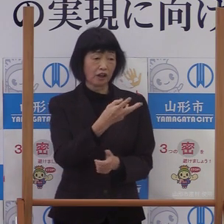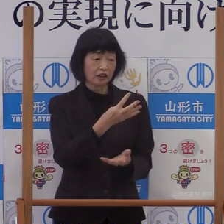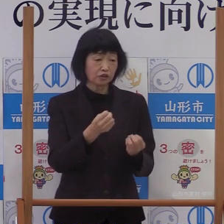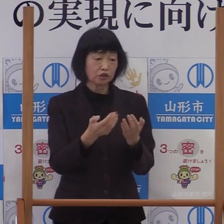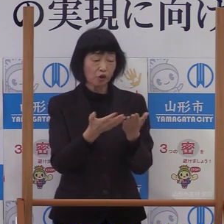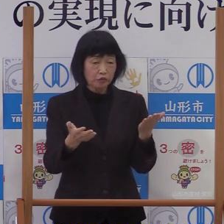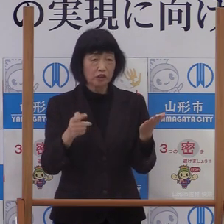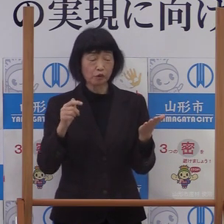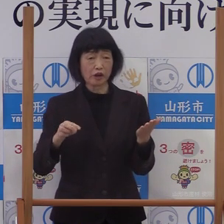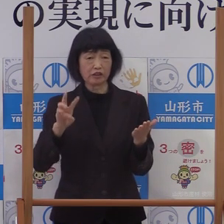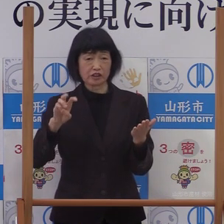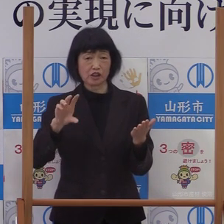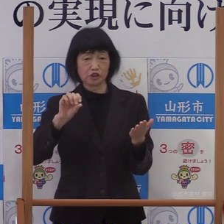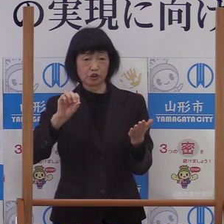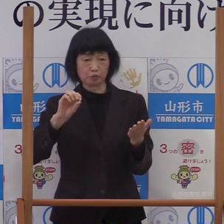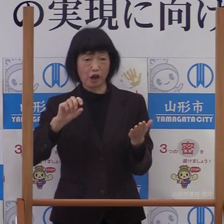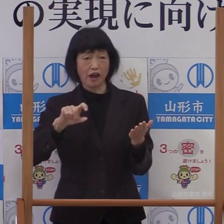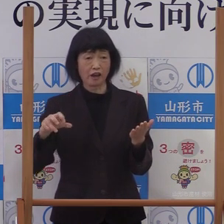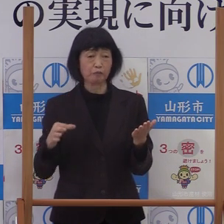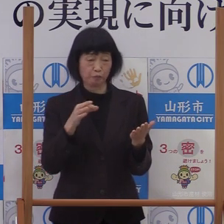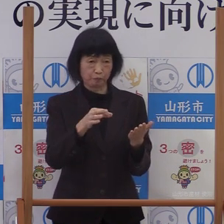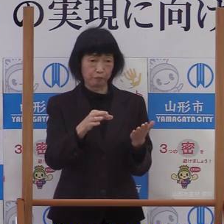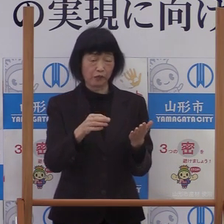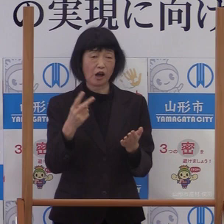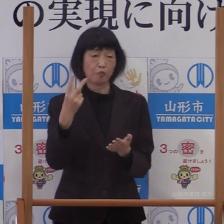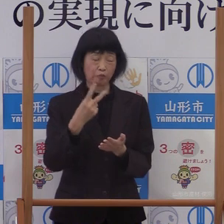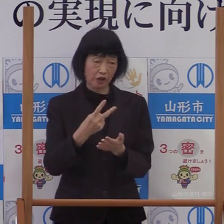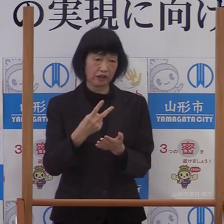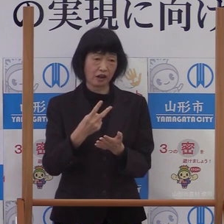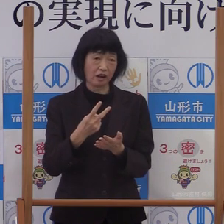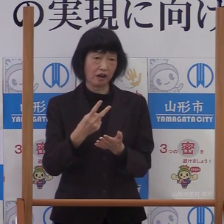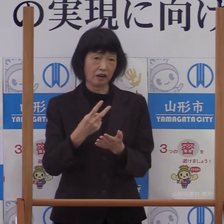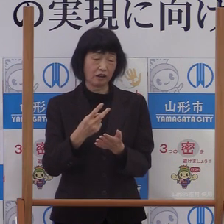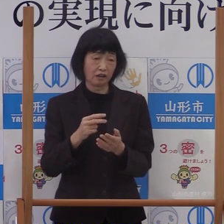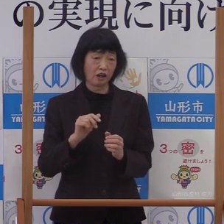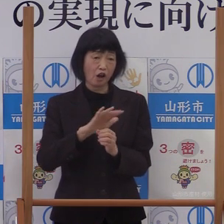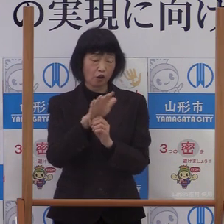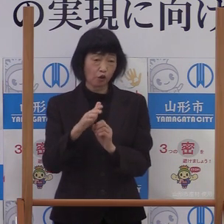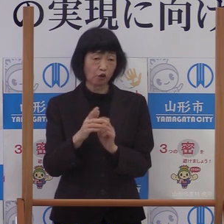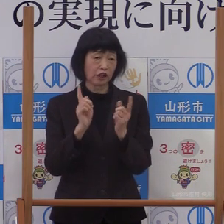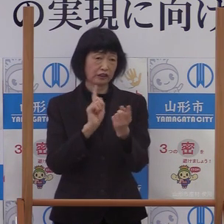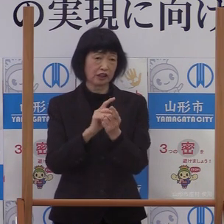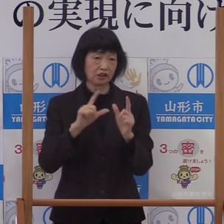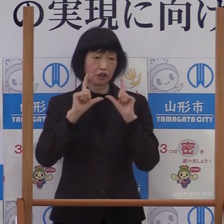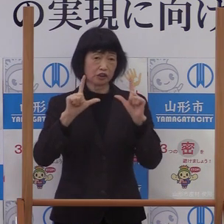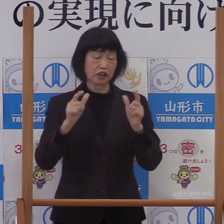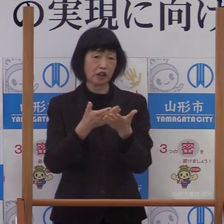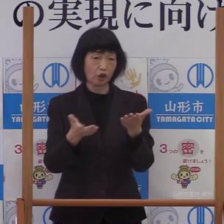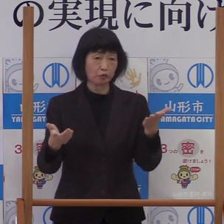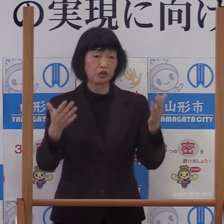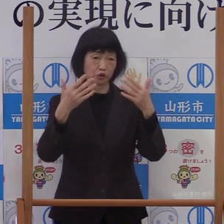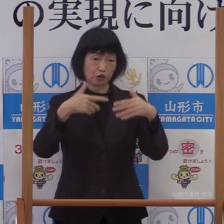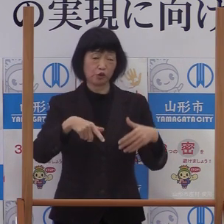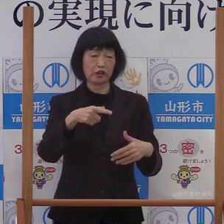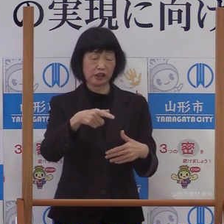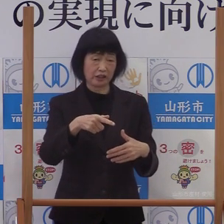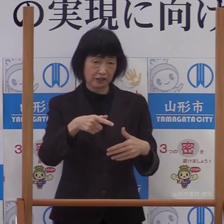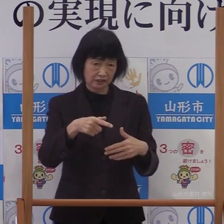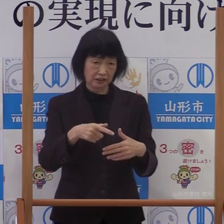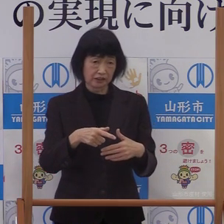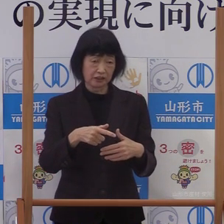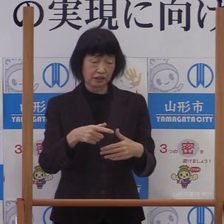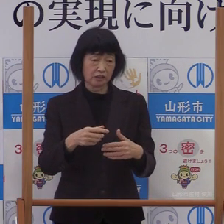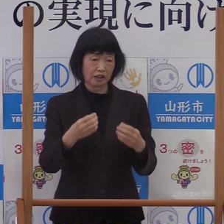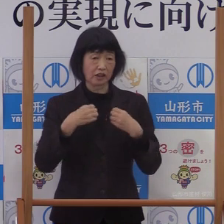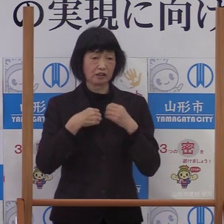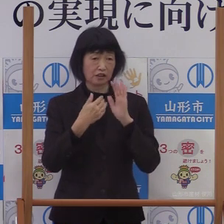します。またコロナ対策宣言店であることを対象要件とすることで、感染防止対策の強化も図ってまい